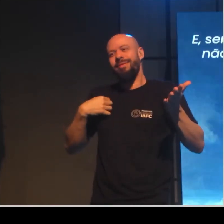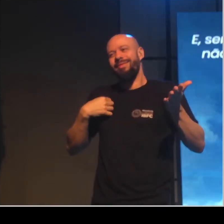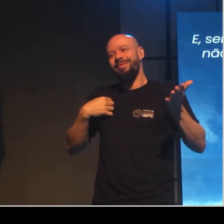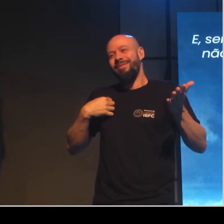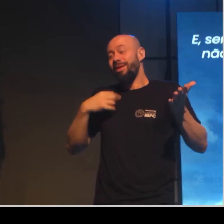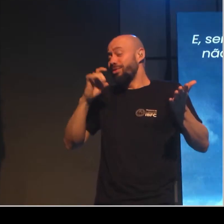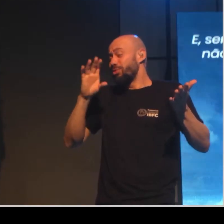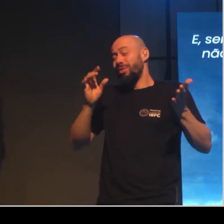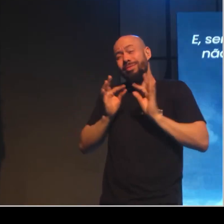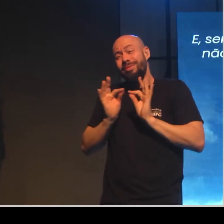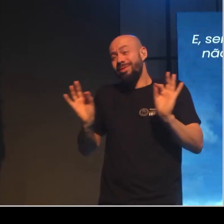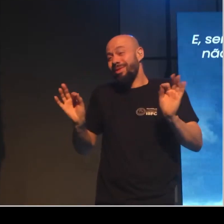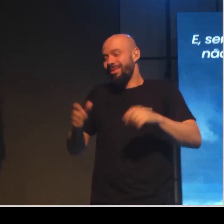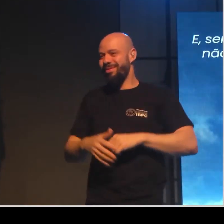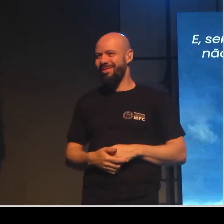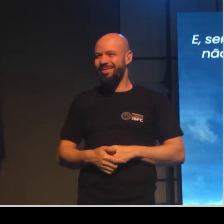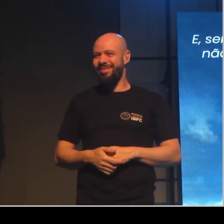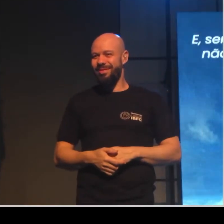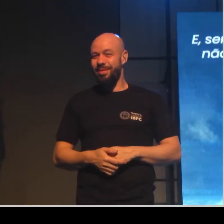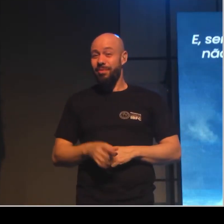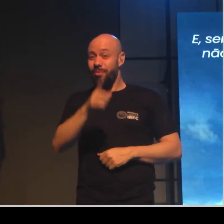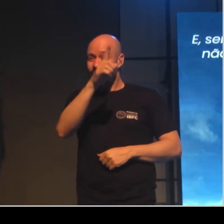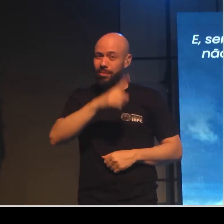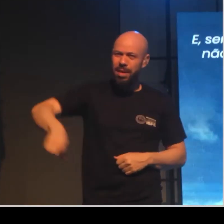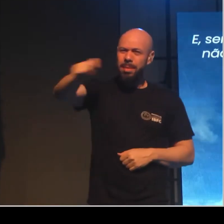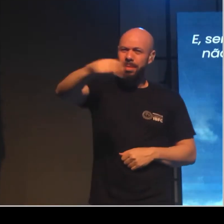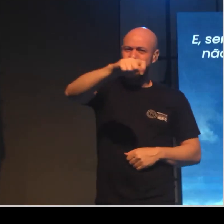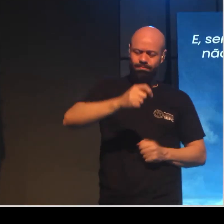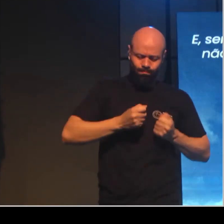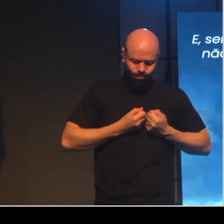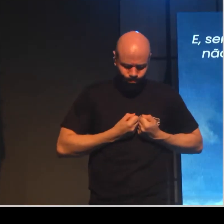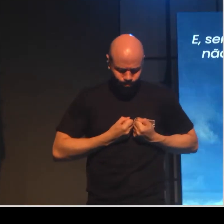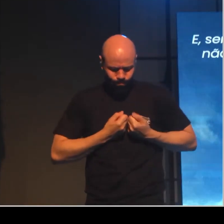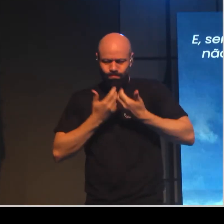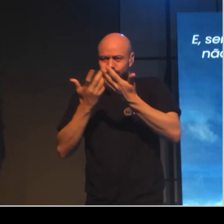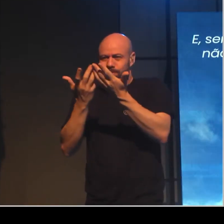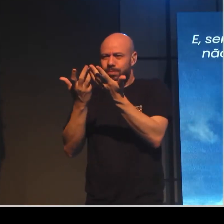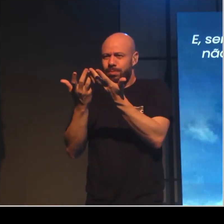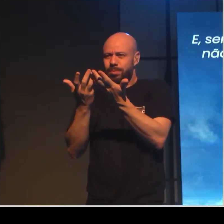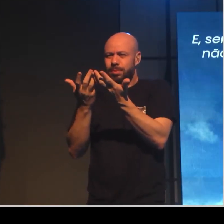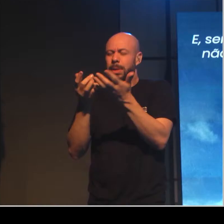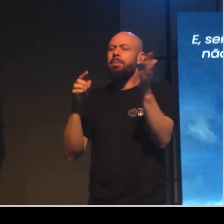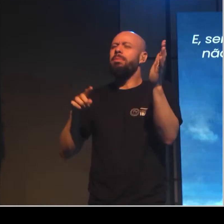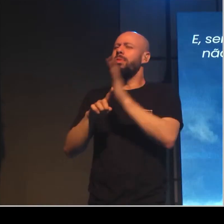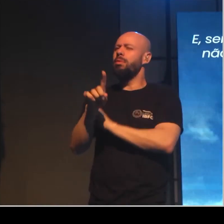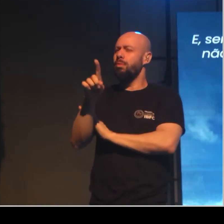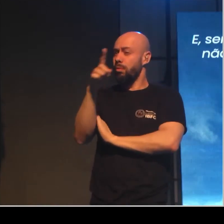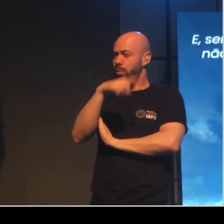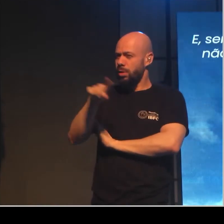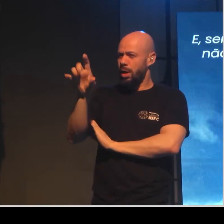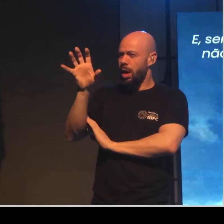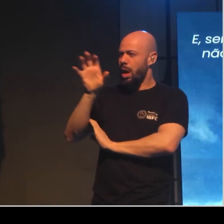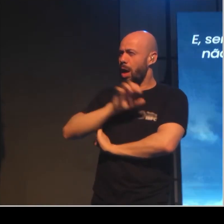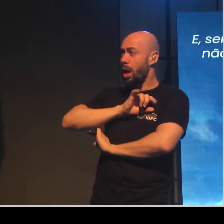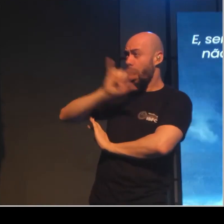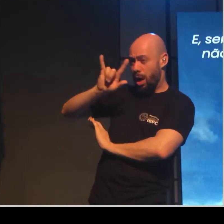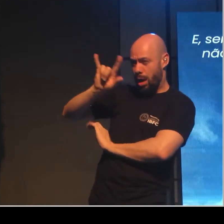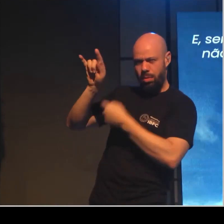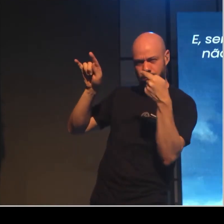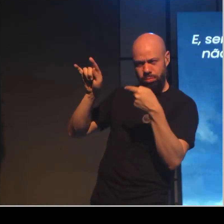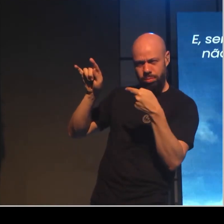Ele não terá, a menos que você o entregue. Você ama Jesus? Ele não terá a